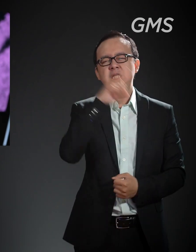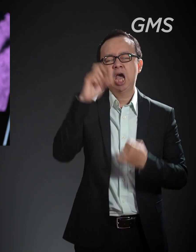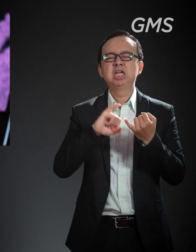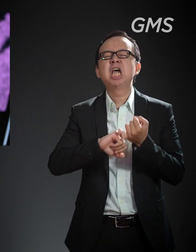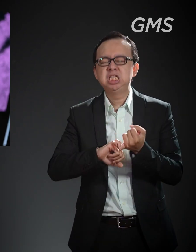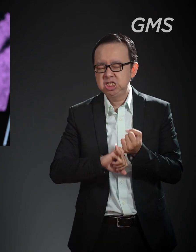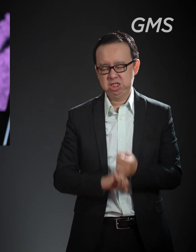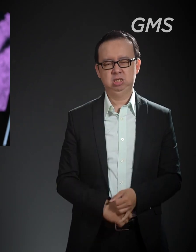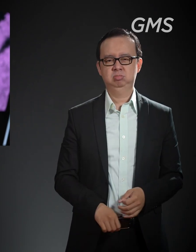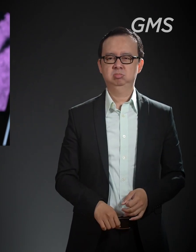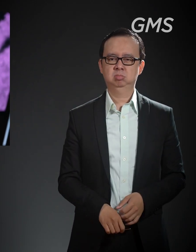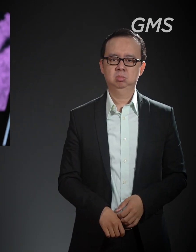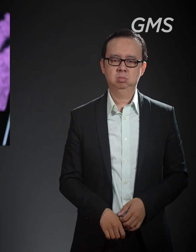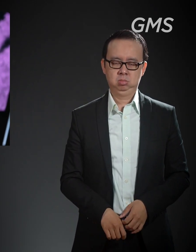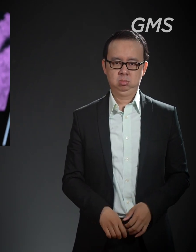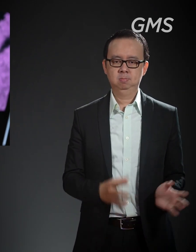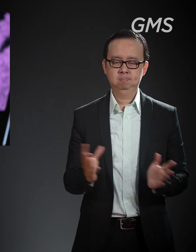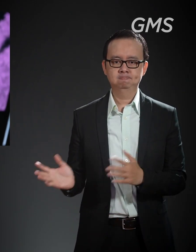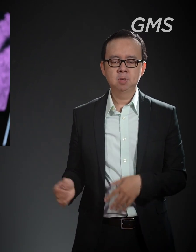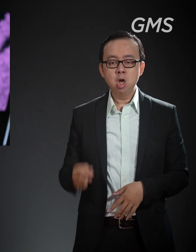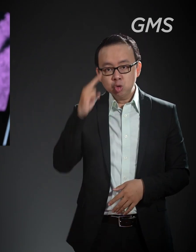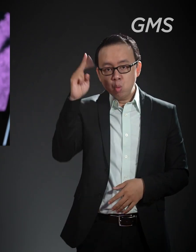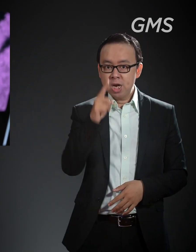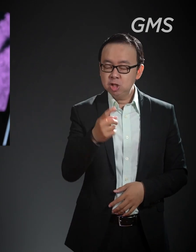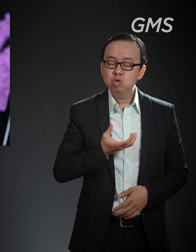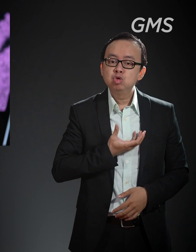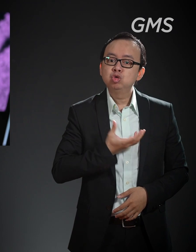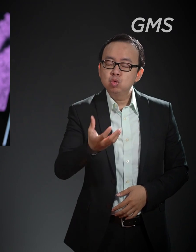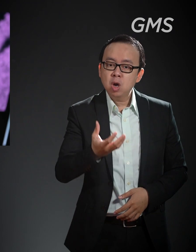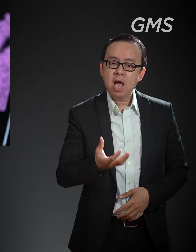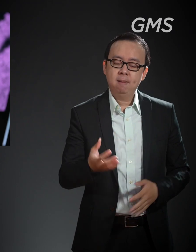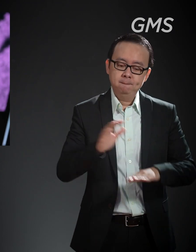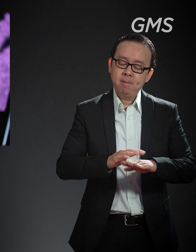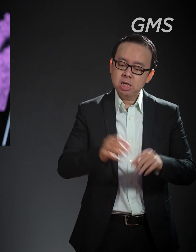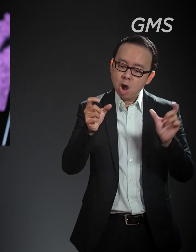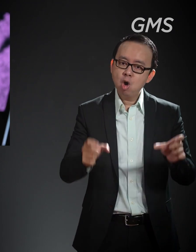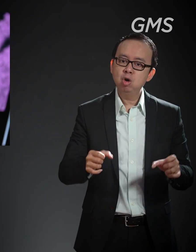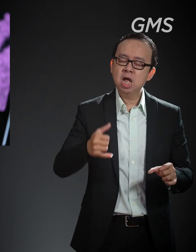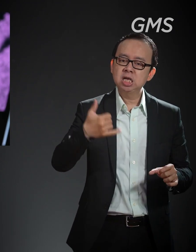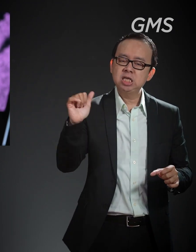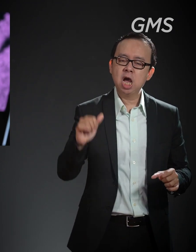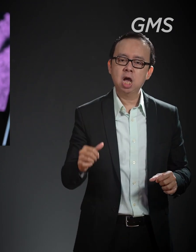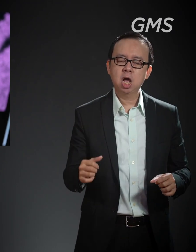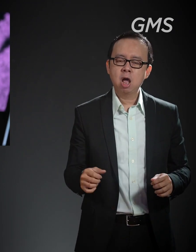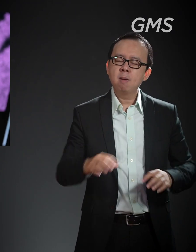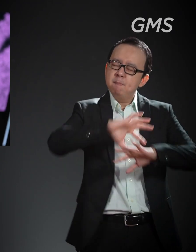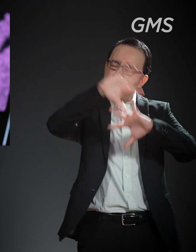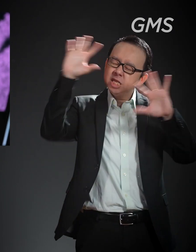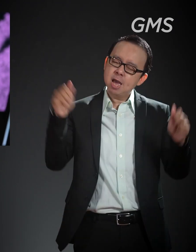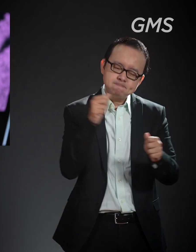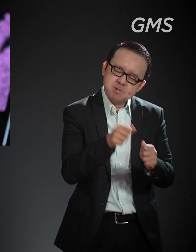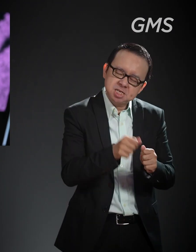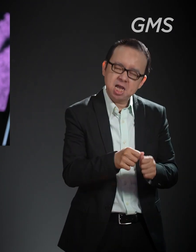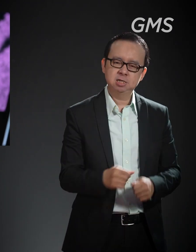orang yang tidak banyak bicara, tapi banyak berbuat. Betapa indahnya.